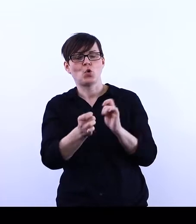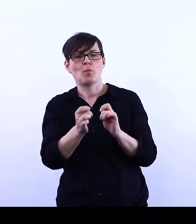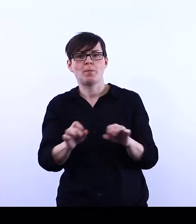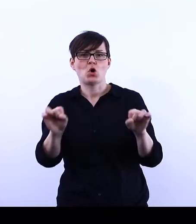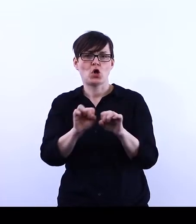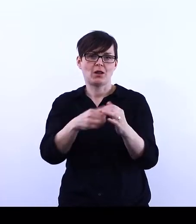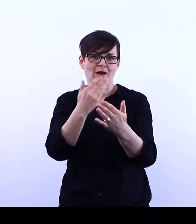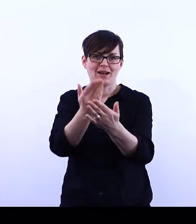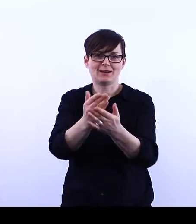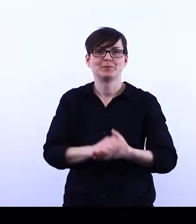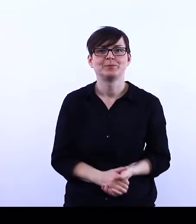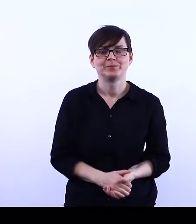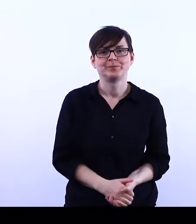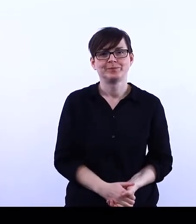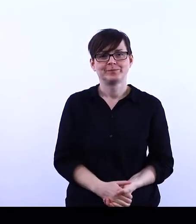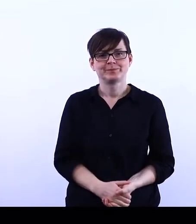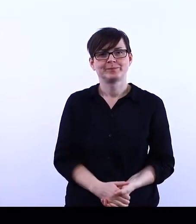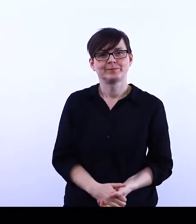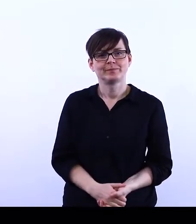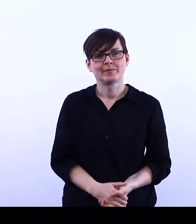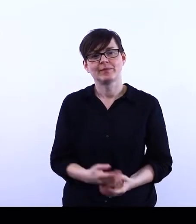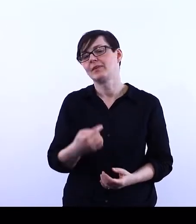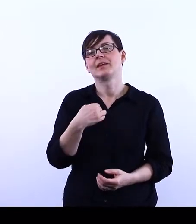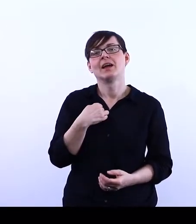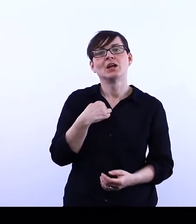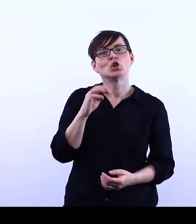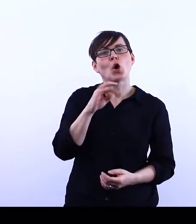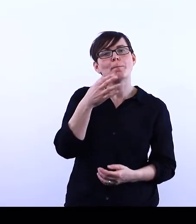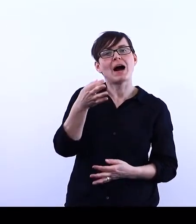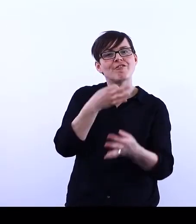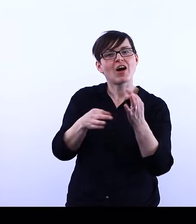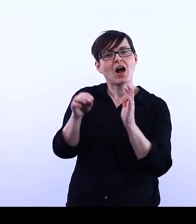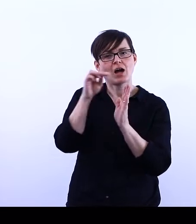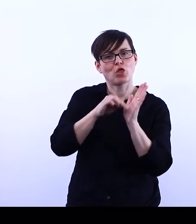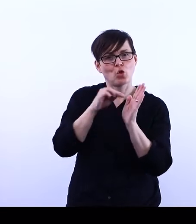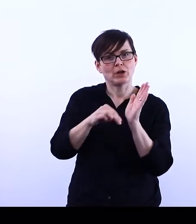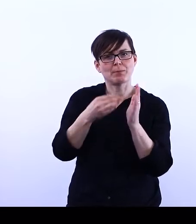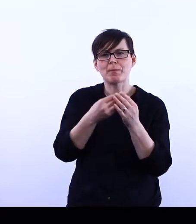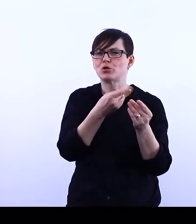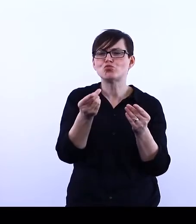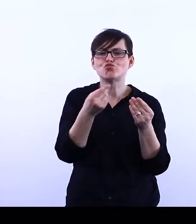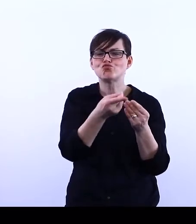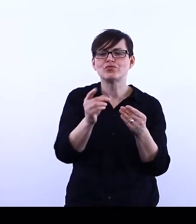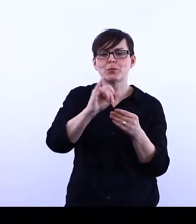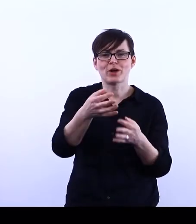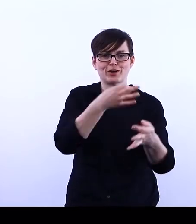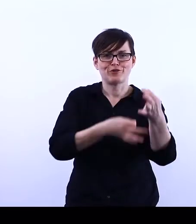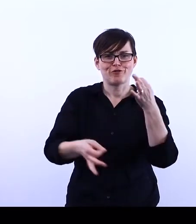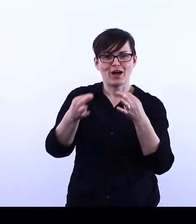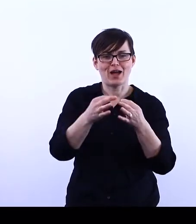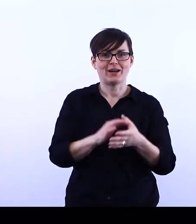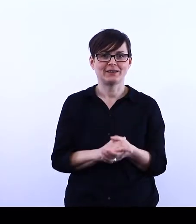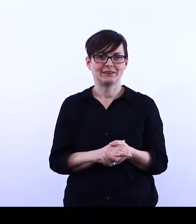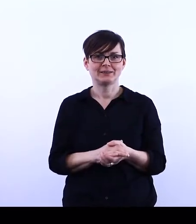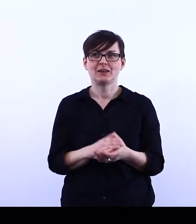Genau, so Fragen, also ich habe mir noch ein paar notiert, die jetzt auch aus den Projekten irgendwie gestellt werden. Ich habe schon gesagt, wie halte ich digitale